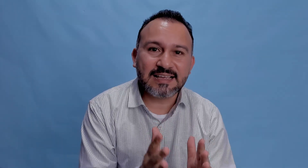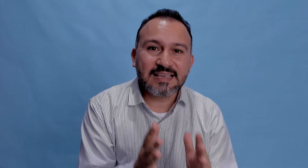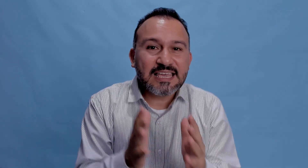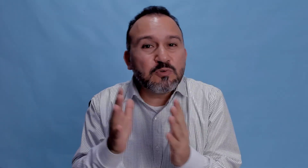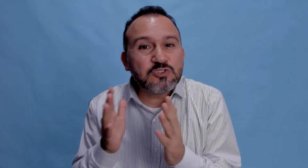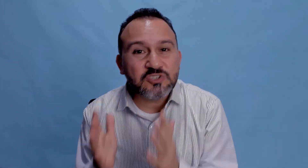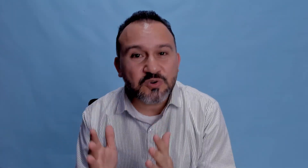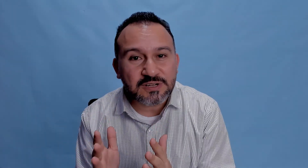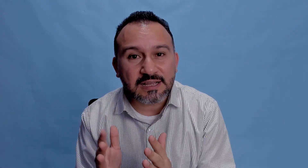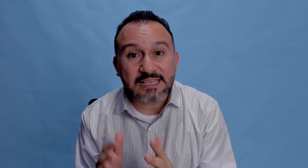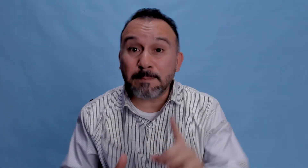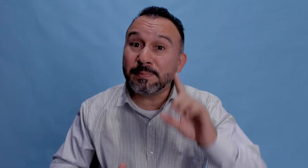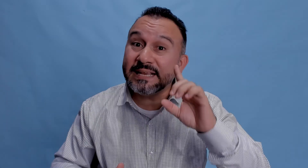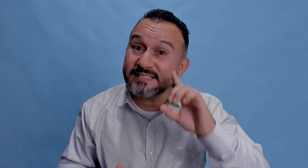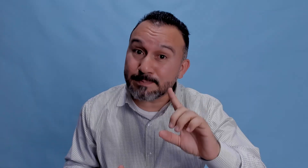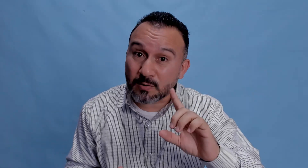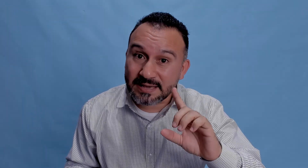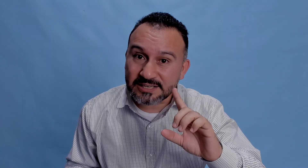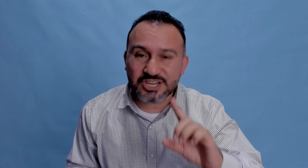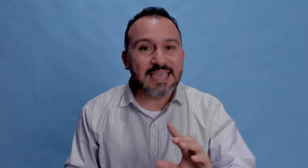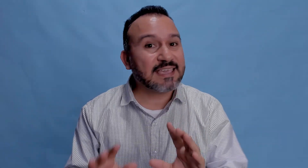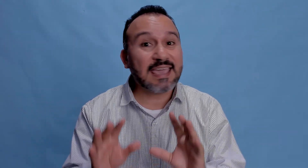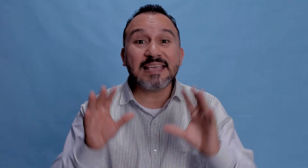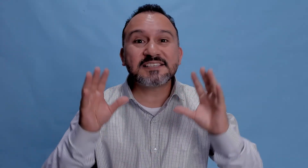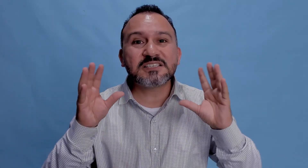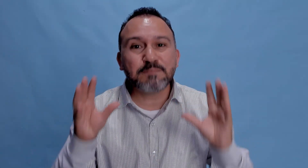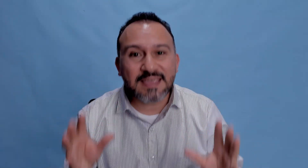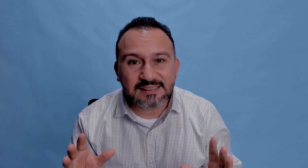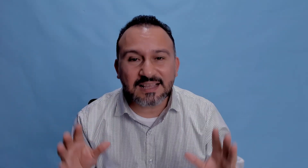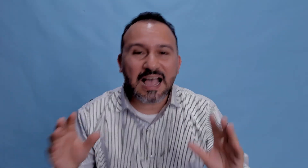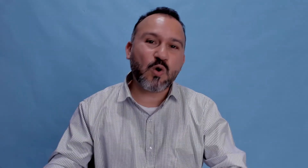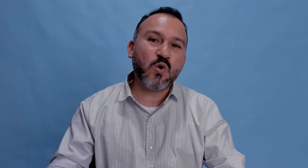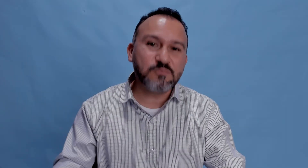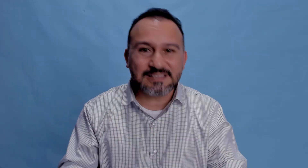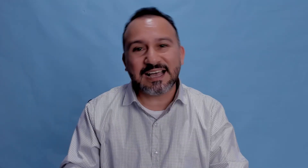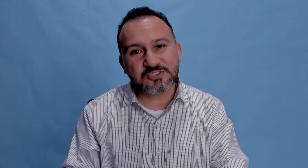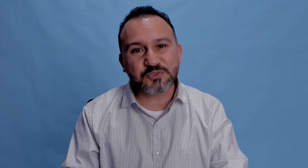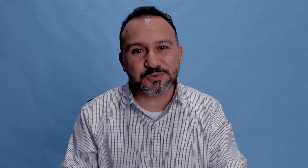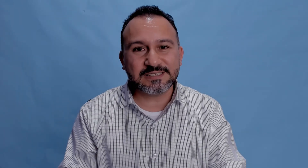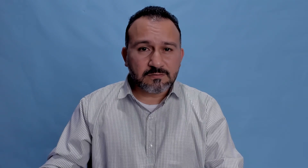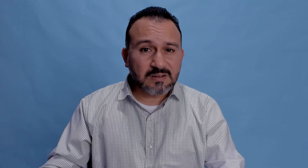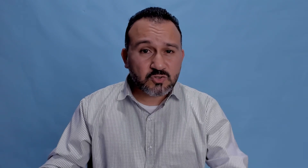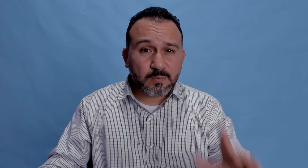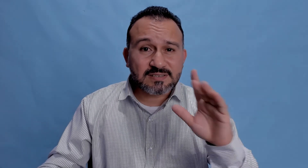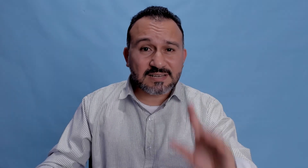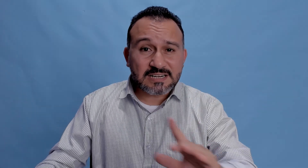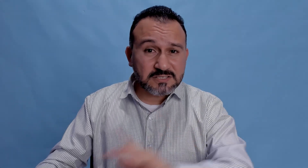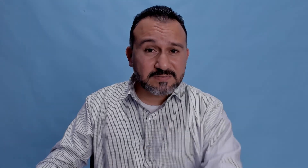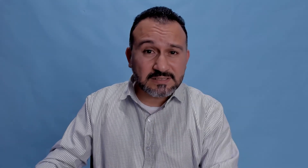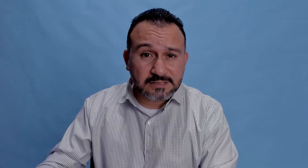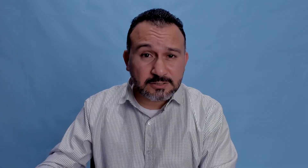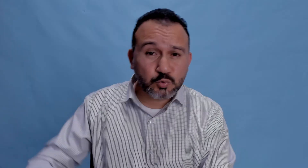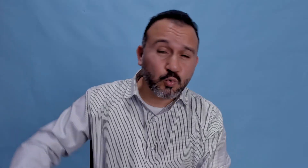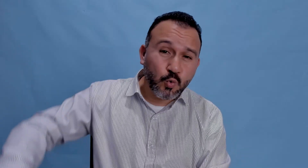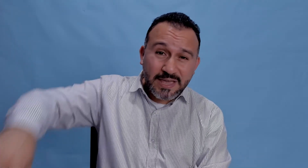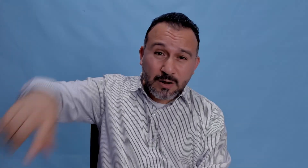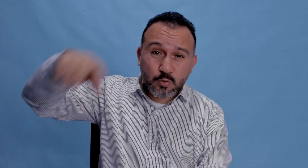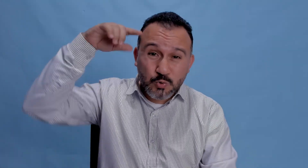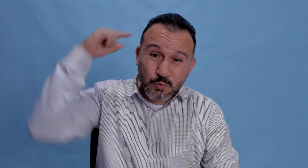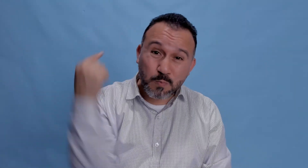que emociona e principalmente que respeita a comunidade surda. Vamos começar desvendando o erro